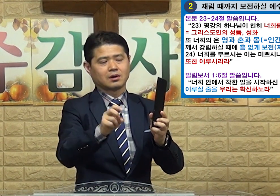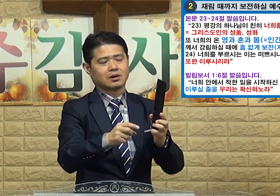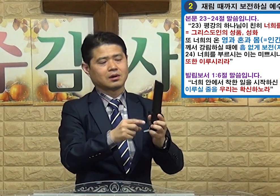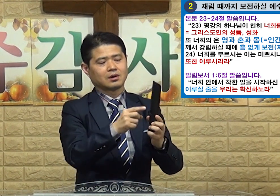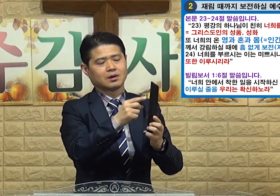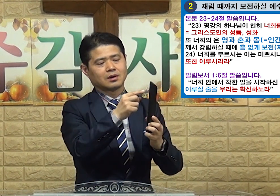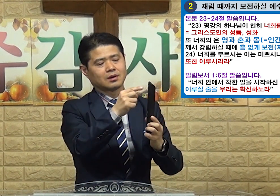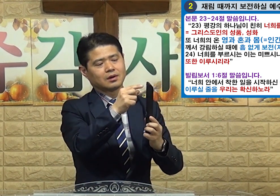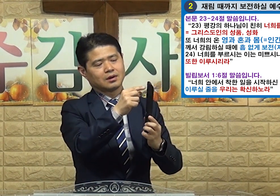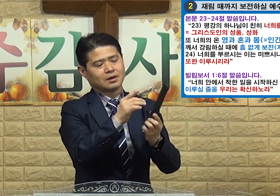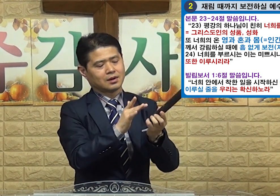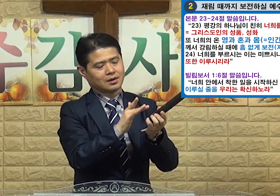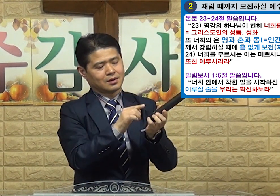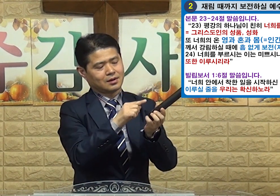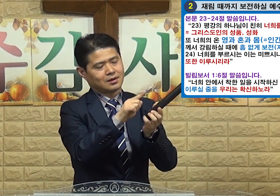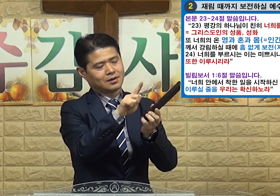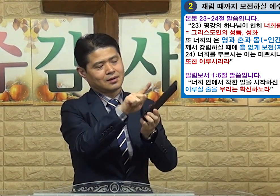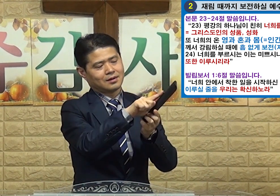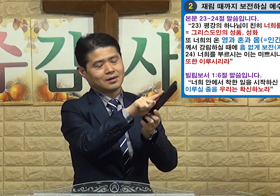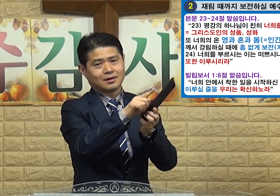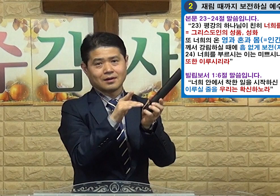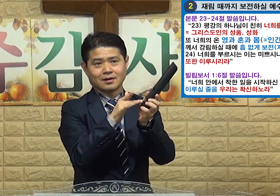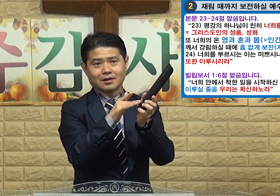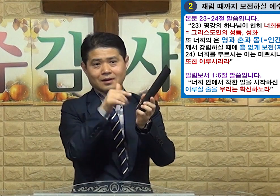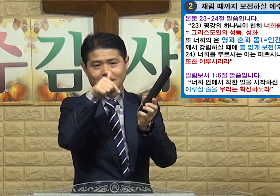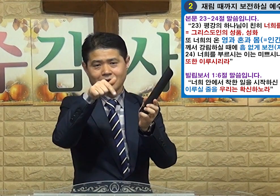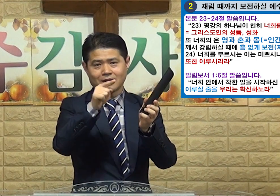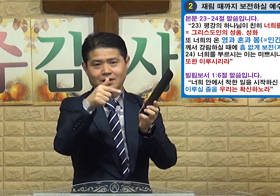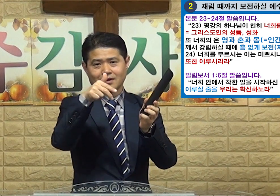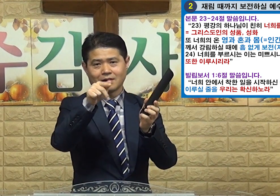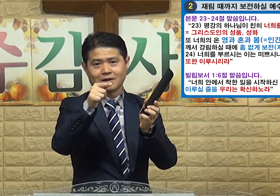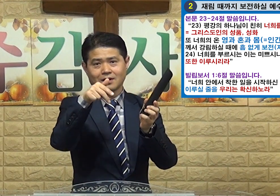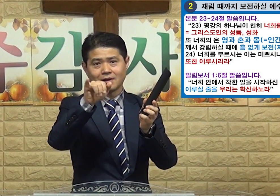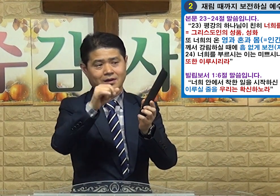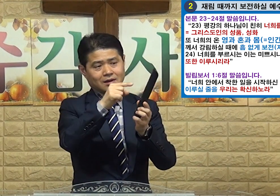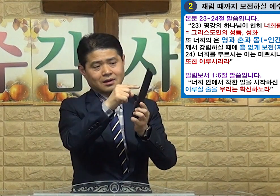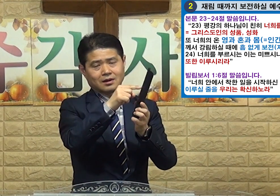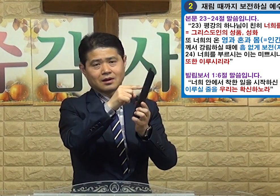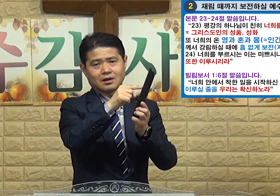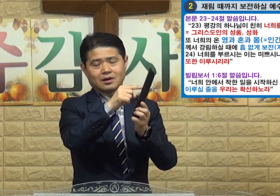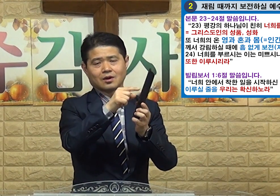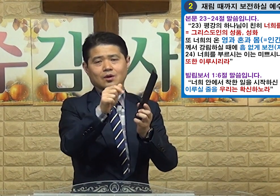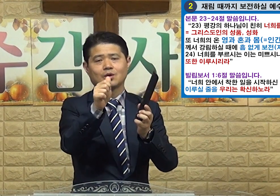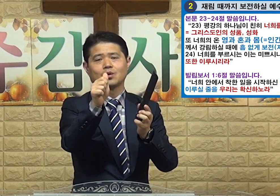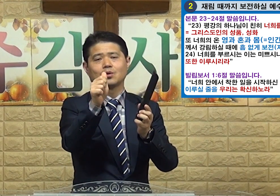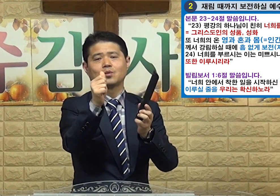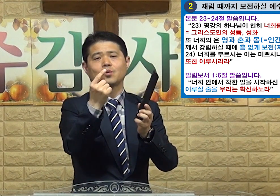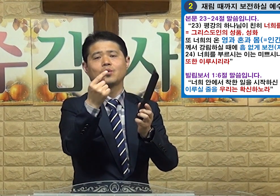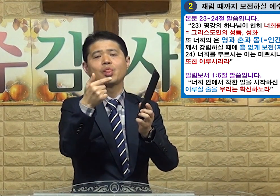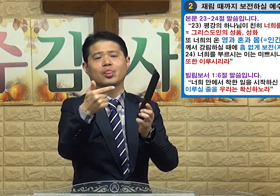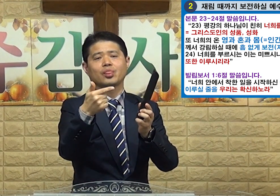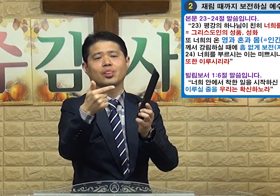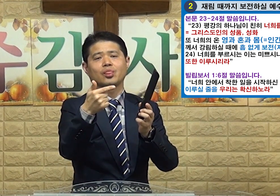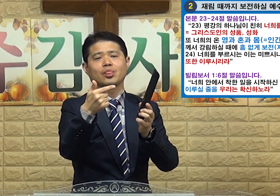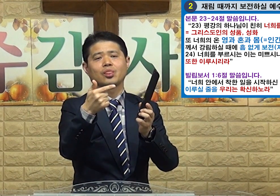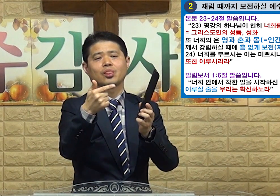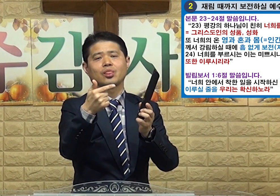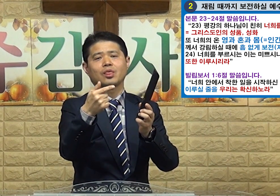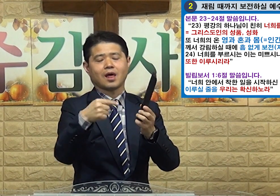리모컨이 몸이라면 이 내부에 약이 있잖아요. 건전지. 이것이 곧 혼이라는